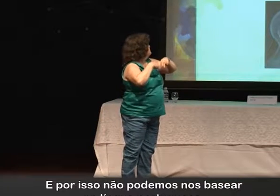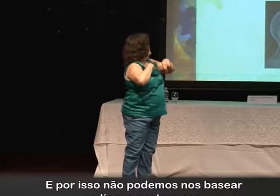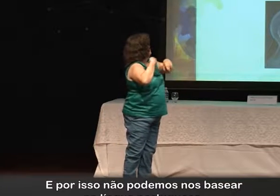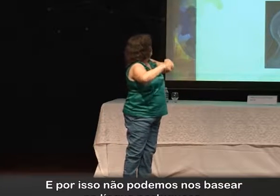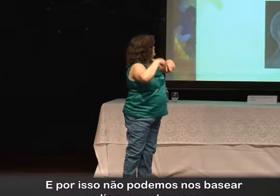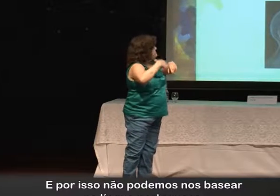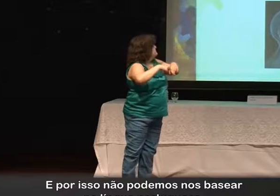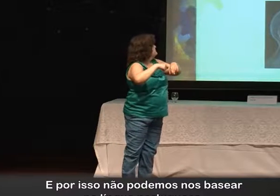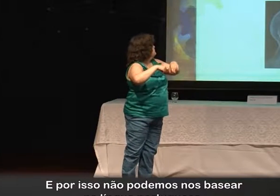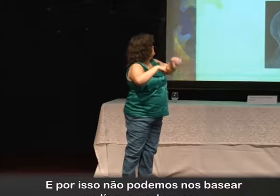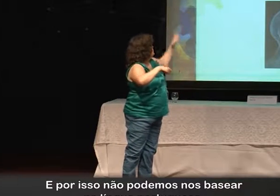E é por isso,